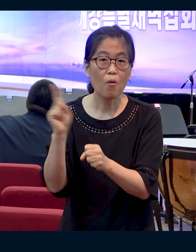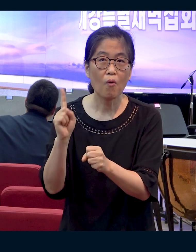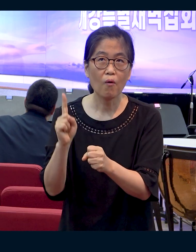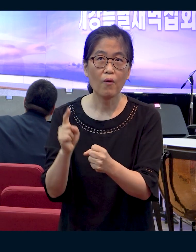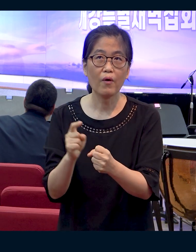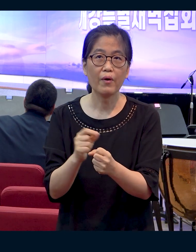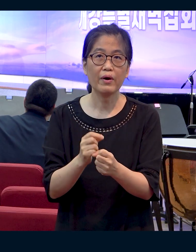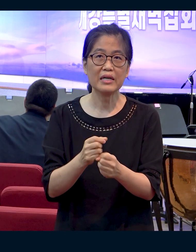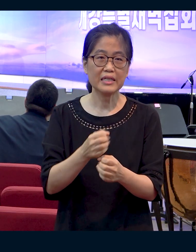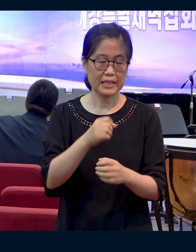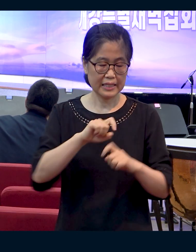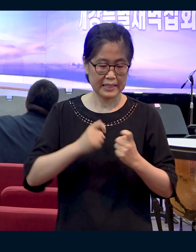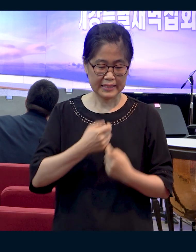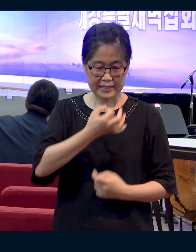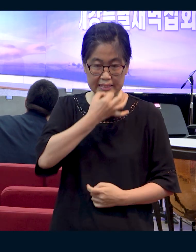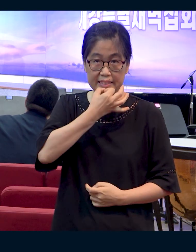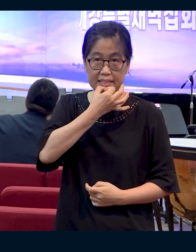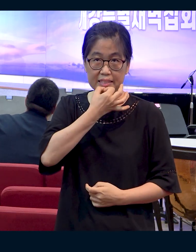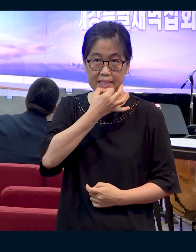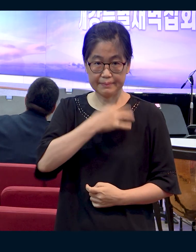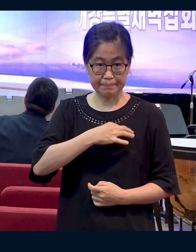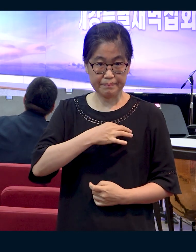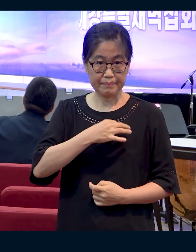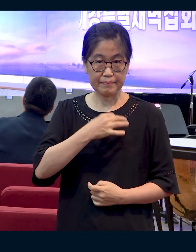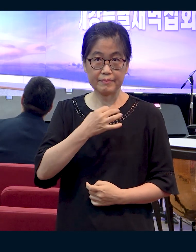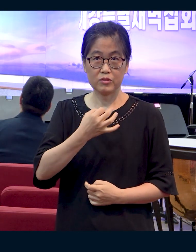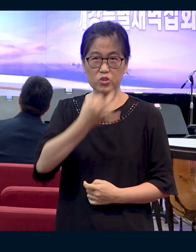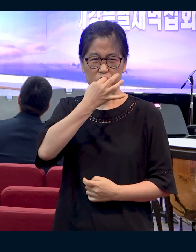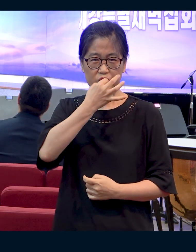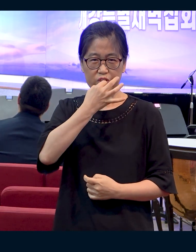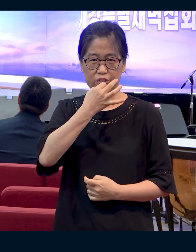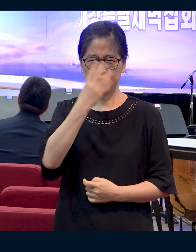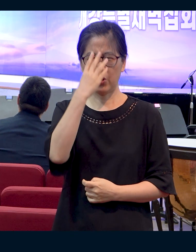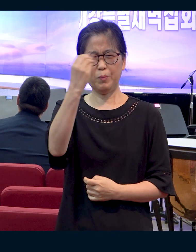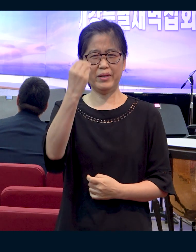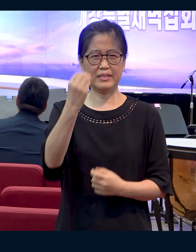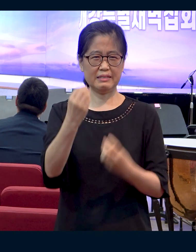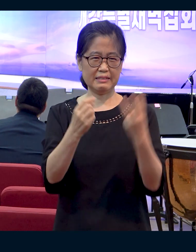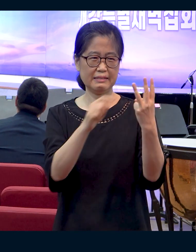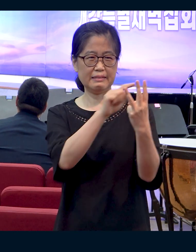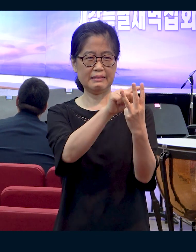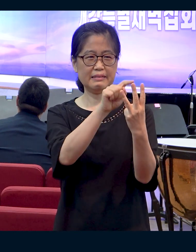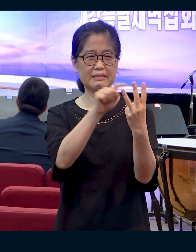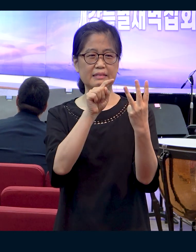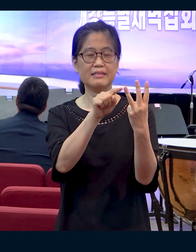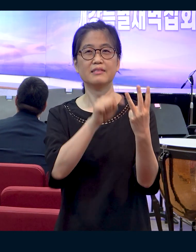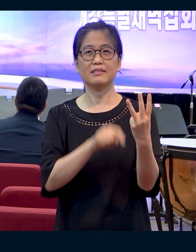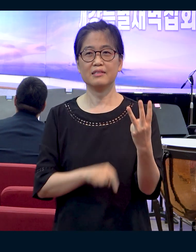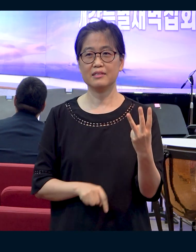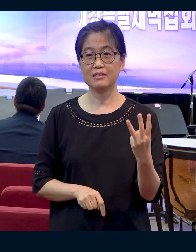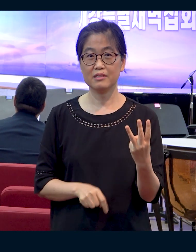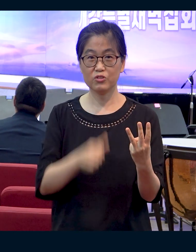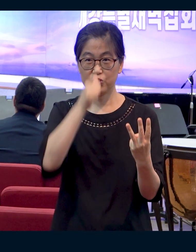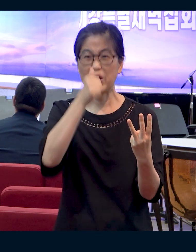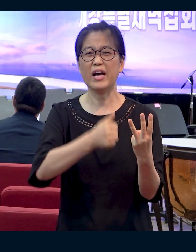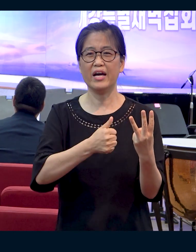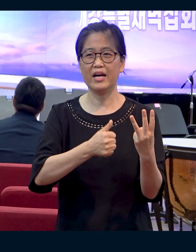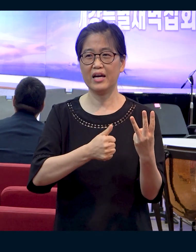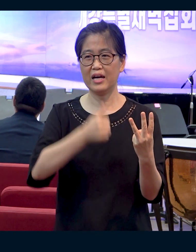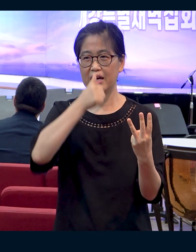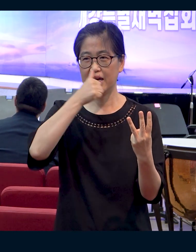뭐예요? 이기심, 욕심, 교만 아닙니까? 뭐 어떻게 포장해도 이거 세 가지예요. 죄는